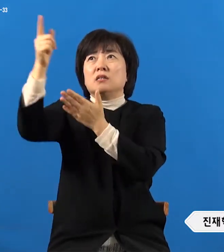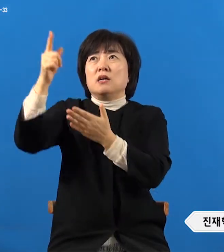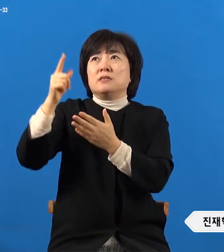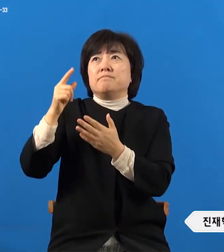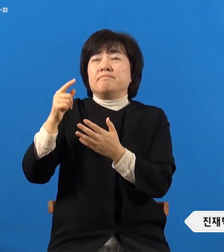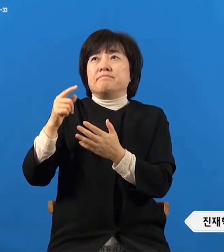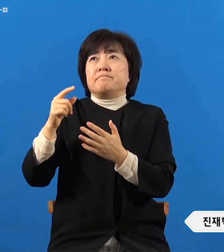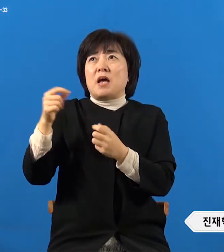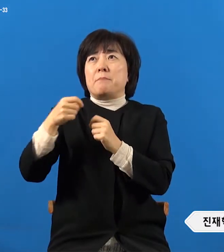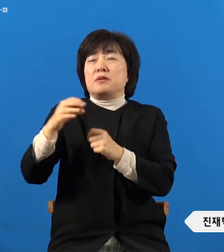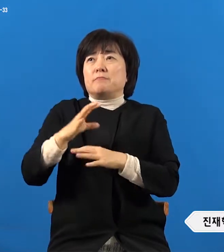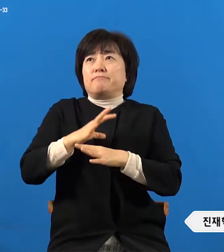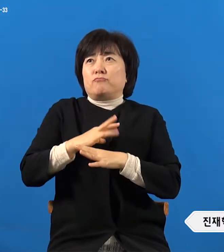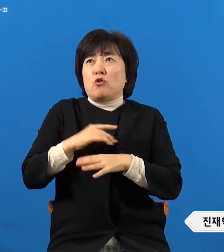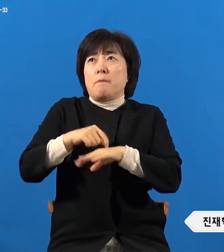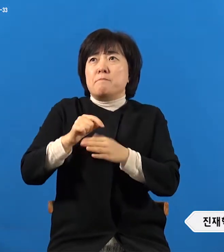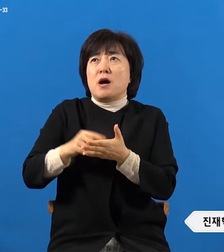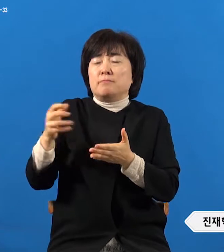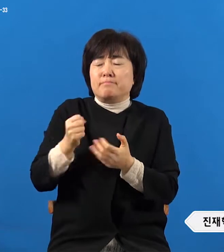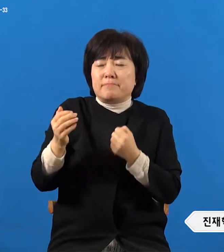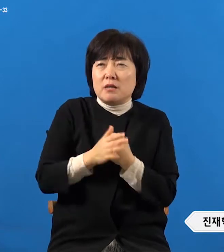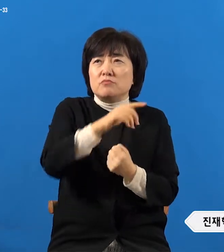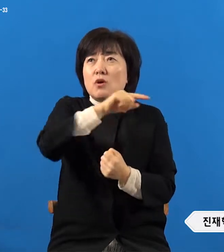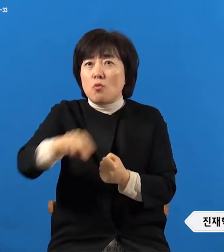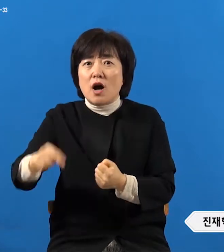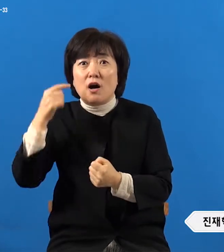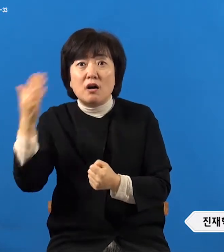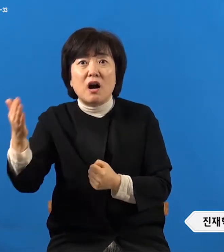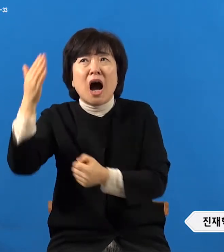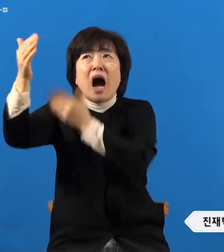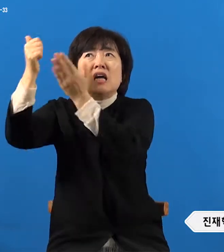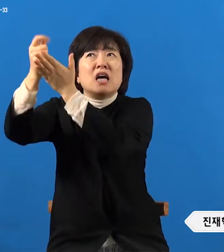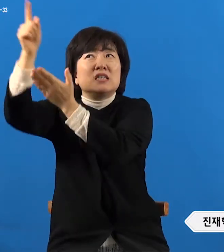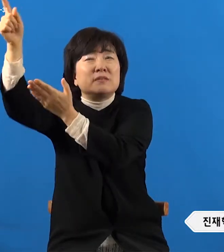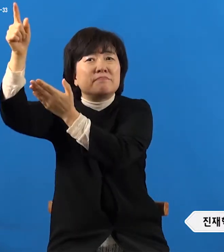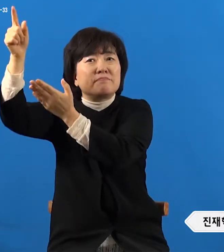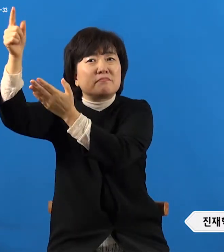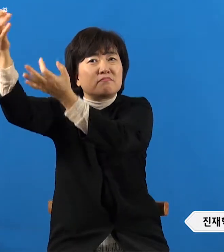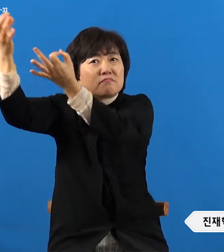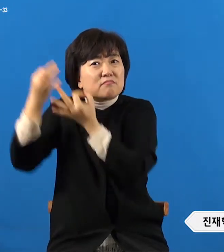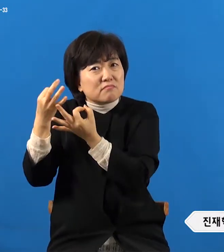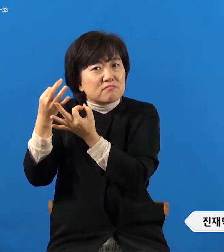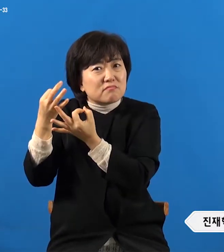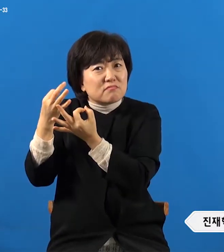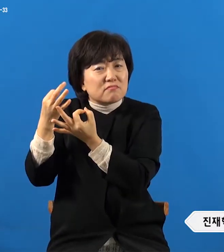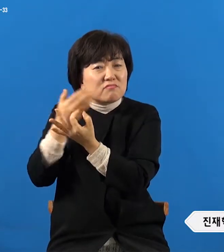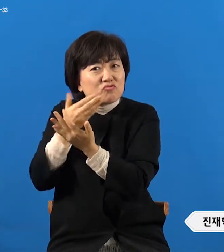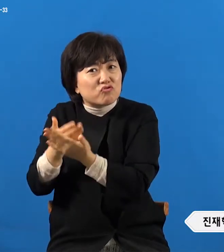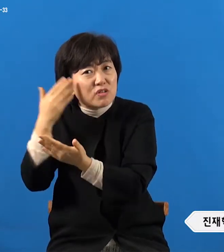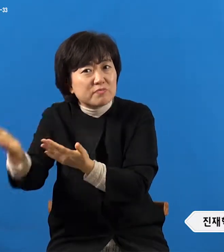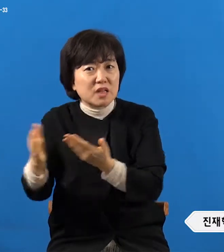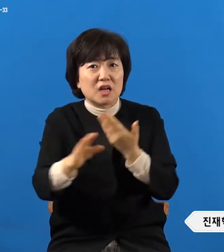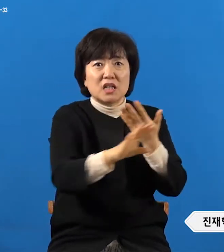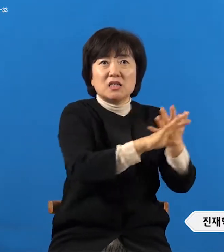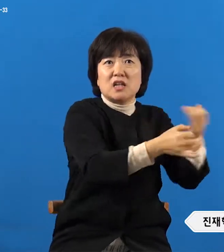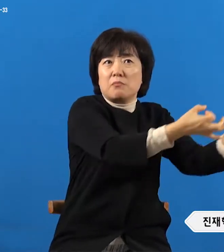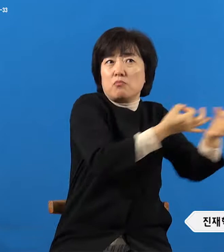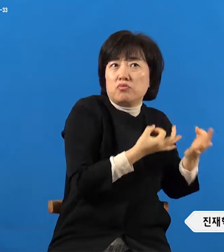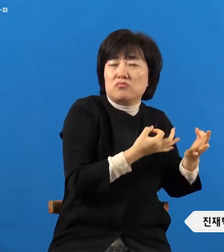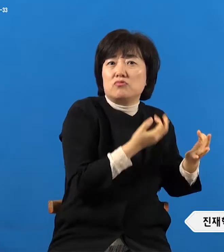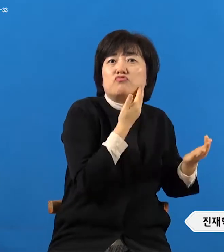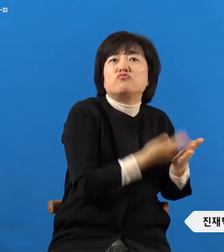무엇이 과연 우리를 움직입니까? 그들의 평가와 그들의 판단과 그들에게 잘 보이고 그들의 생각이